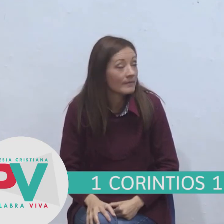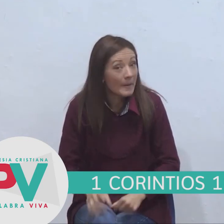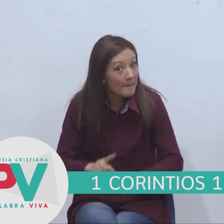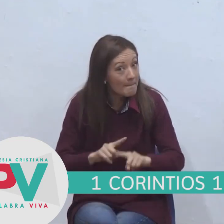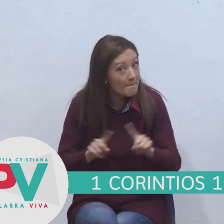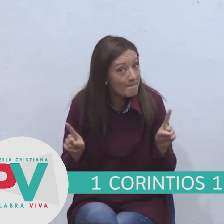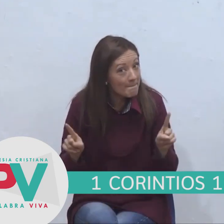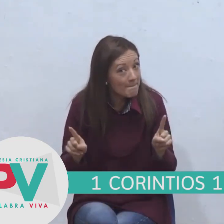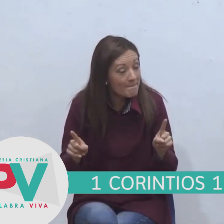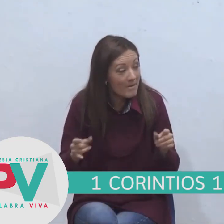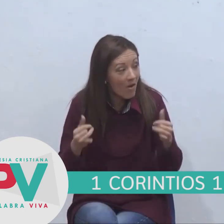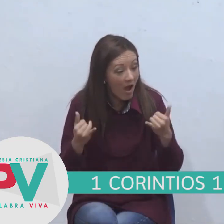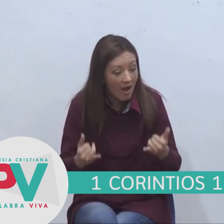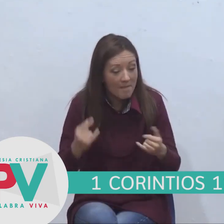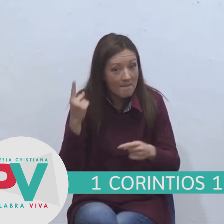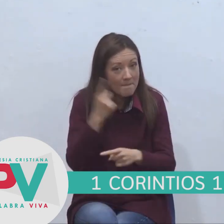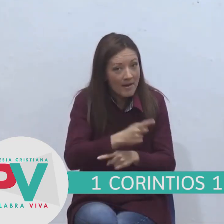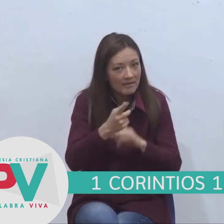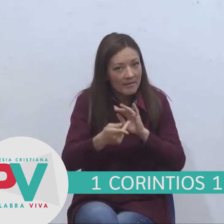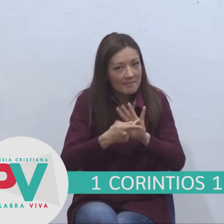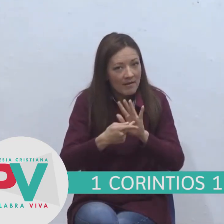Pero aquí nos está mandando Pablo ¿qué?